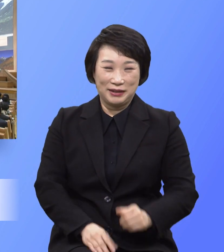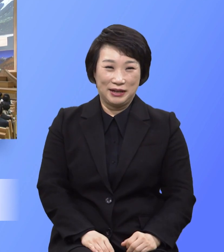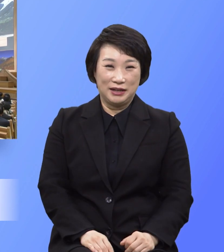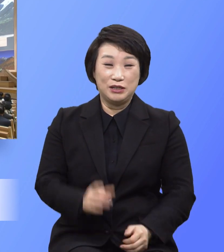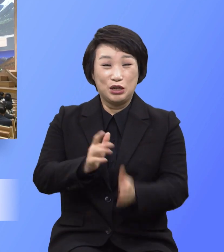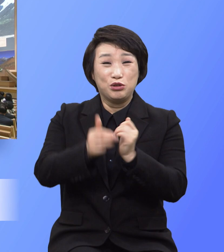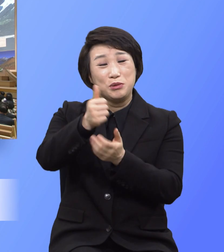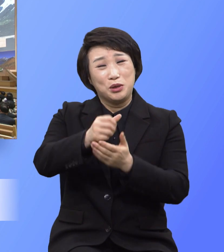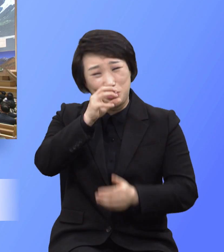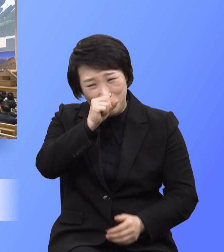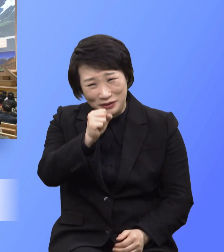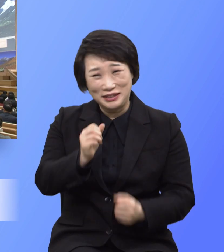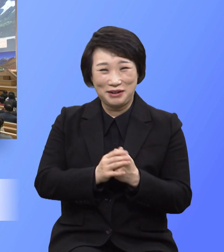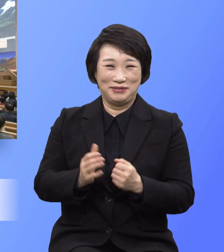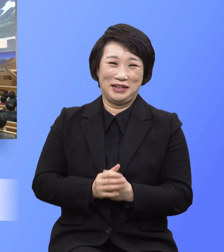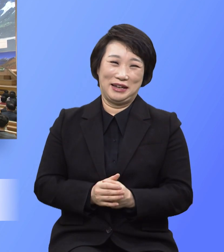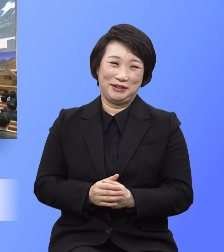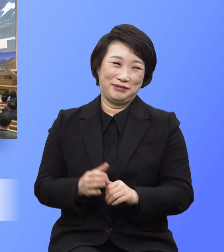우리 예수가 좋아서 오신 분들.